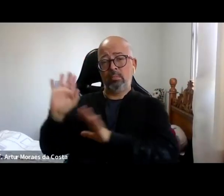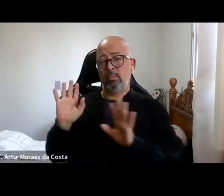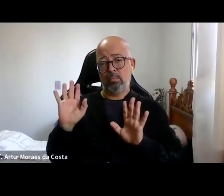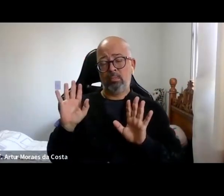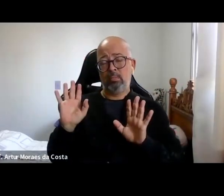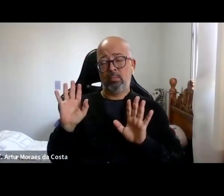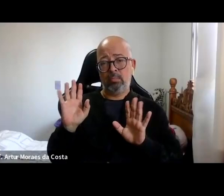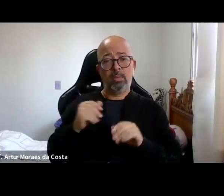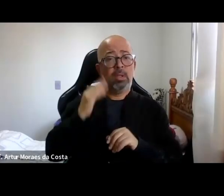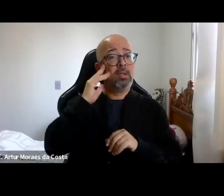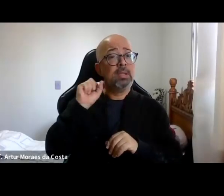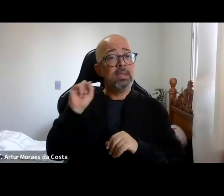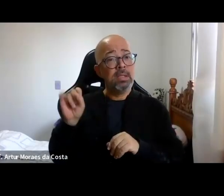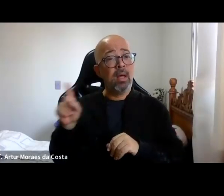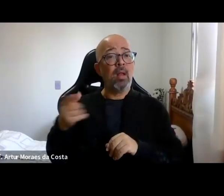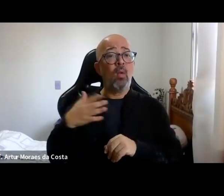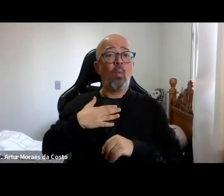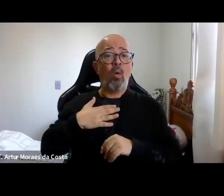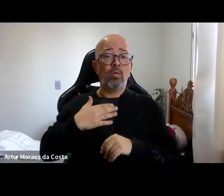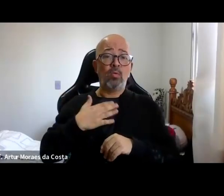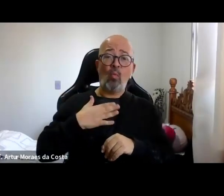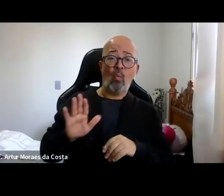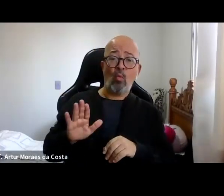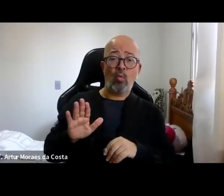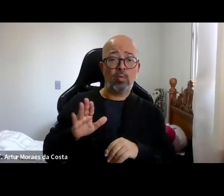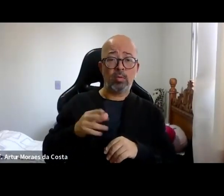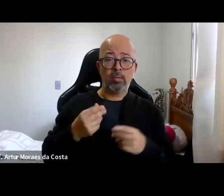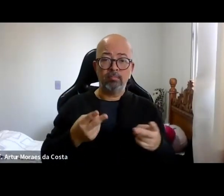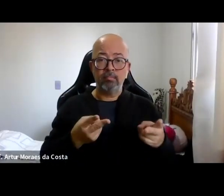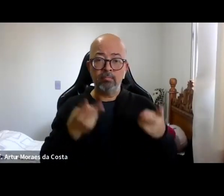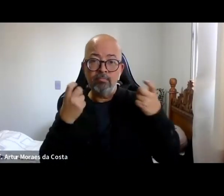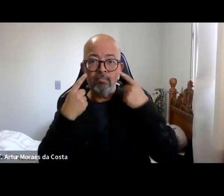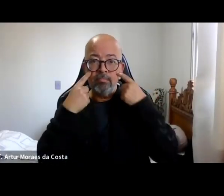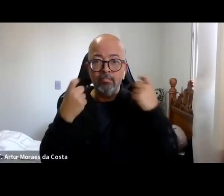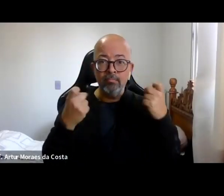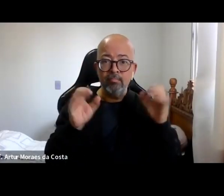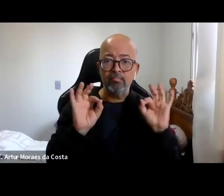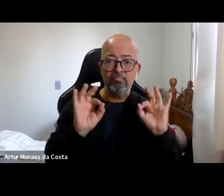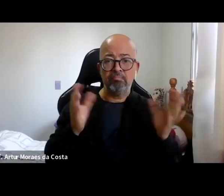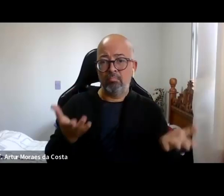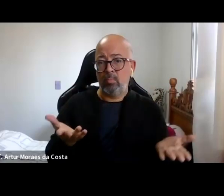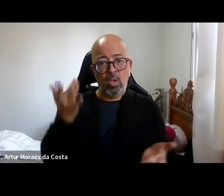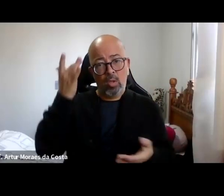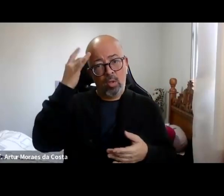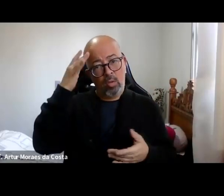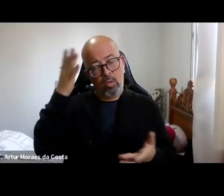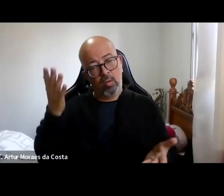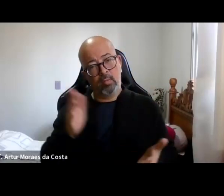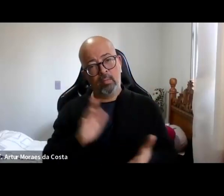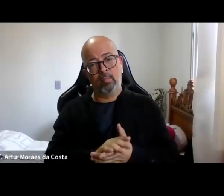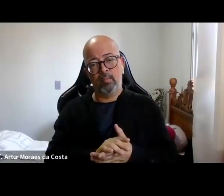decía un poco antes Qué sería yendo de lo general a lo específico Qué sería lo